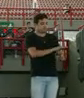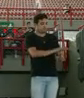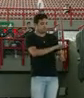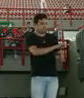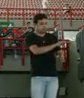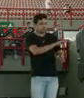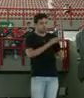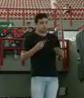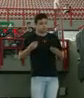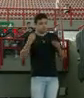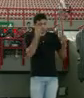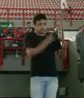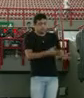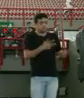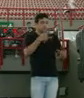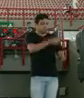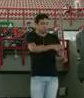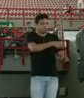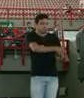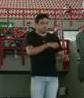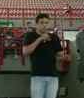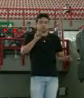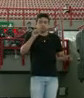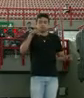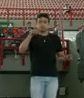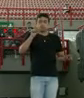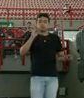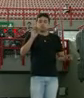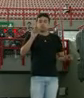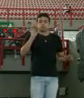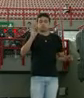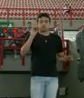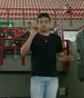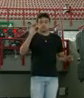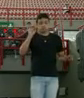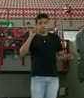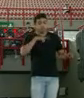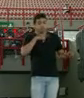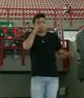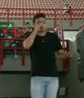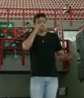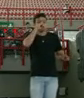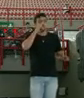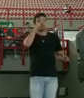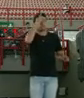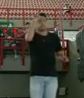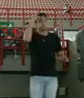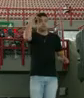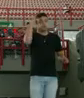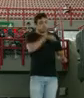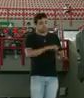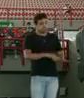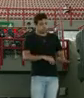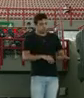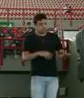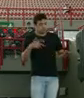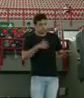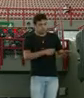tomar? Somatotrófico. Lázaro, tem algum risco para a pessoa que tem déficit de crescimento